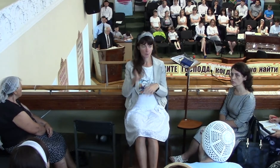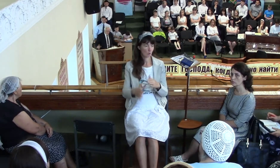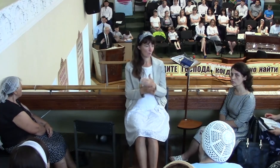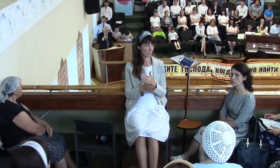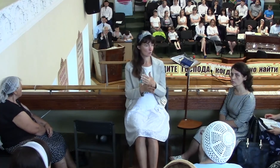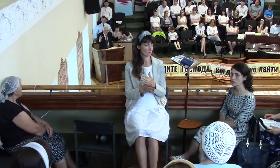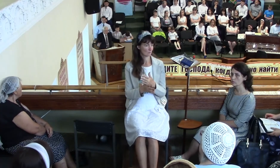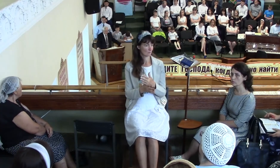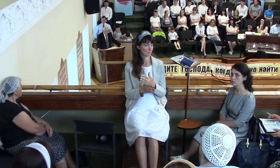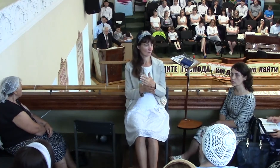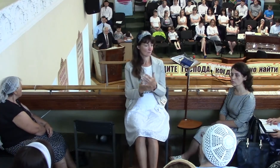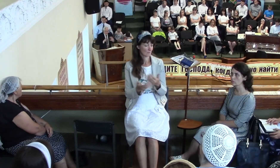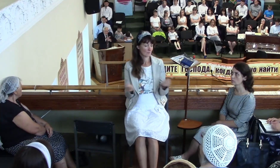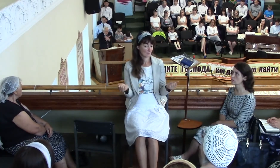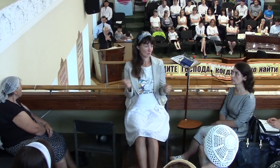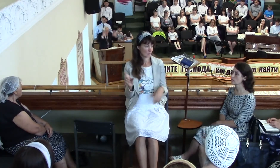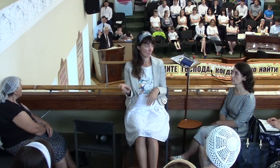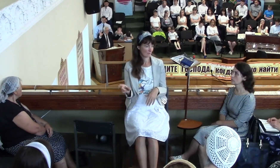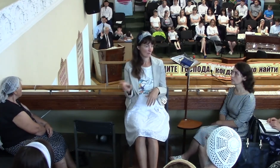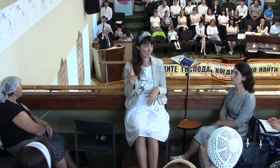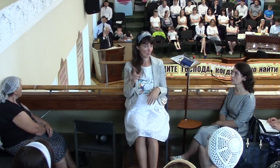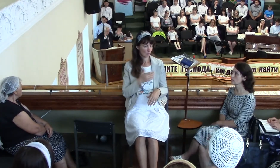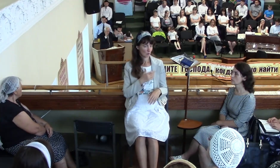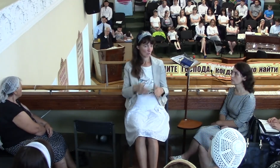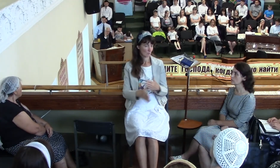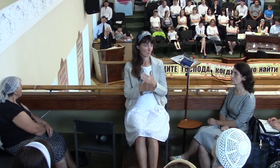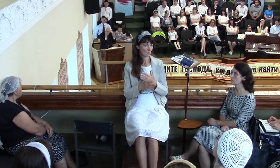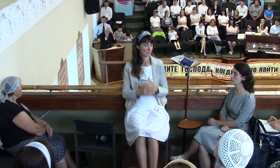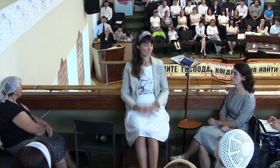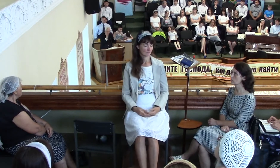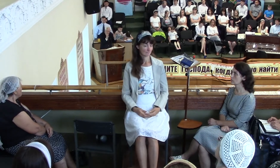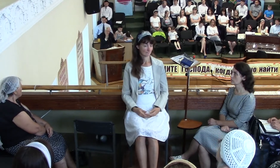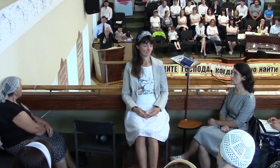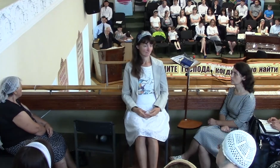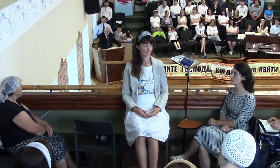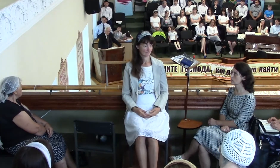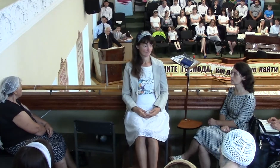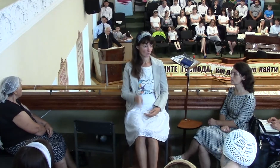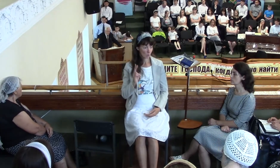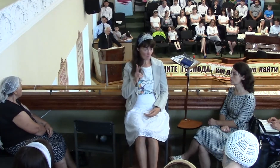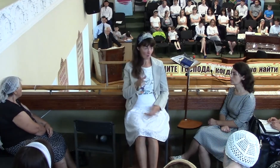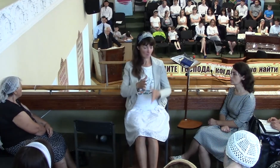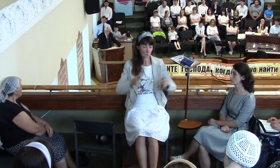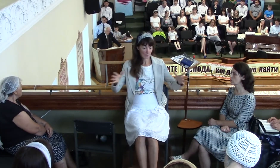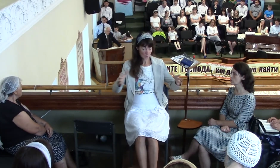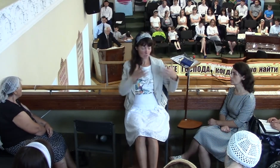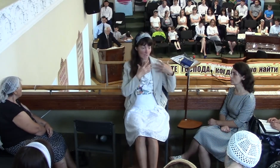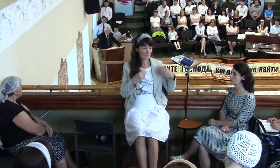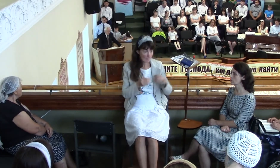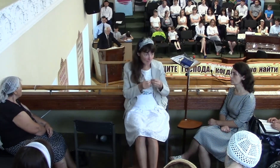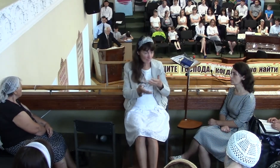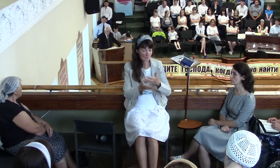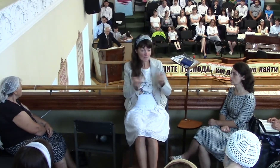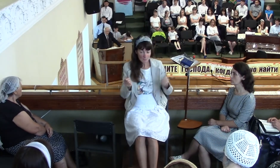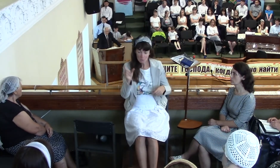что-то, друзья, это очень сложно. Мы никого не судим. Но, друзья дорогие, как трудно